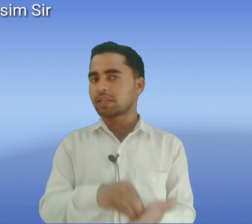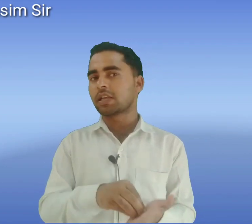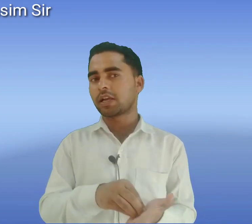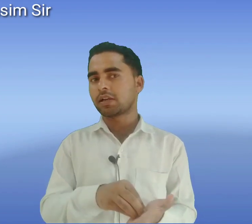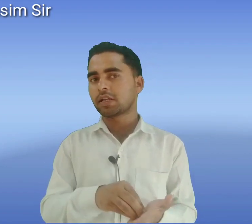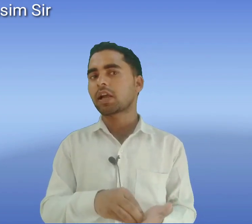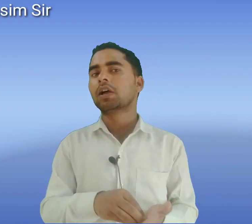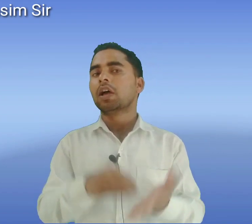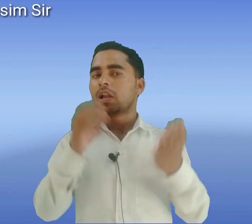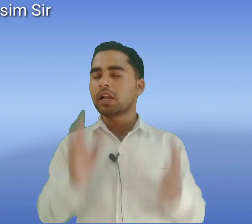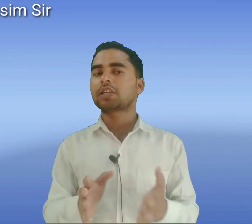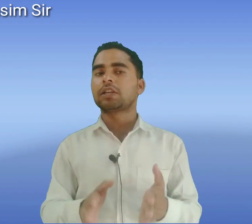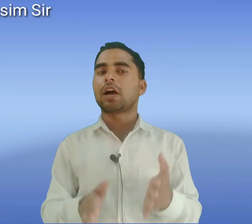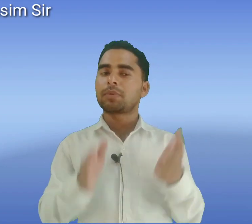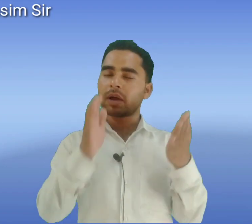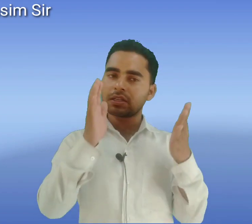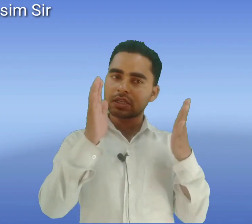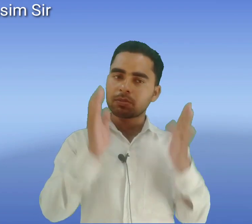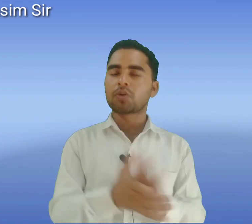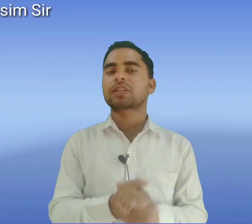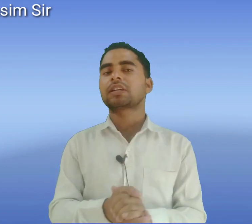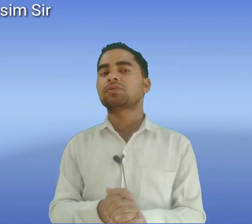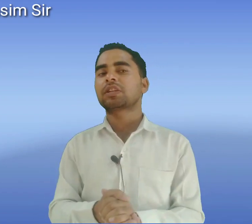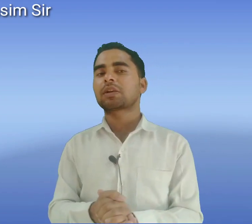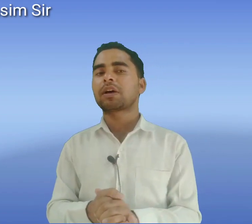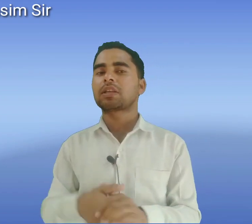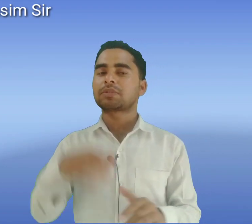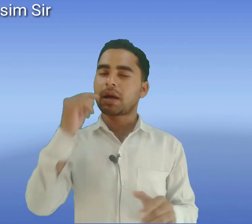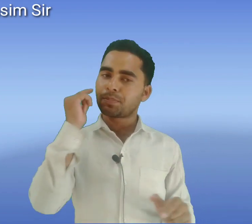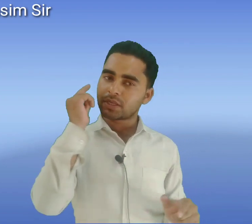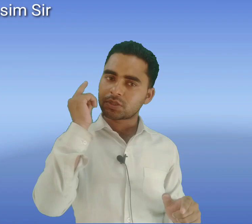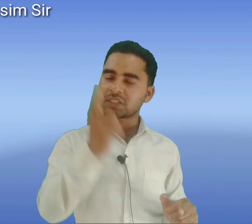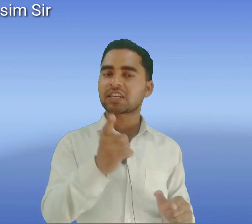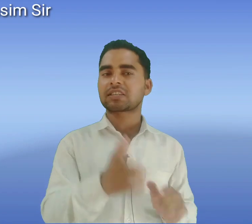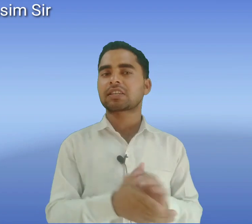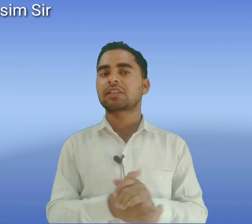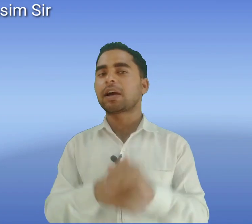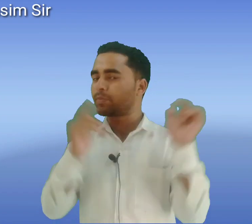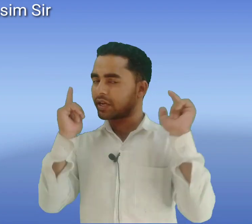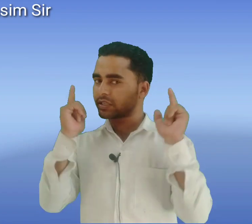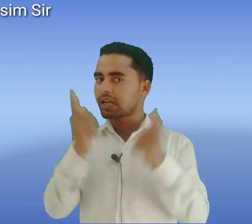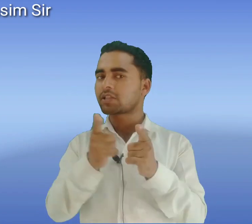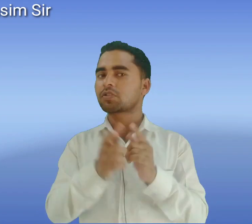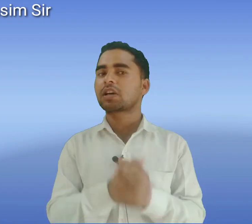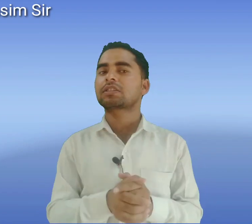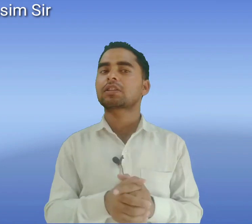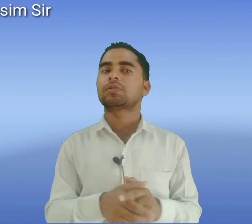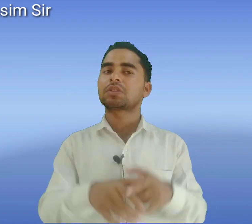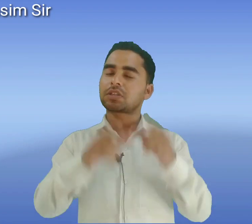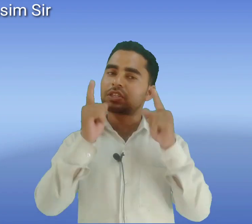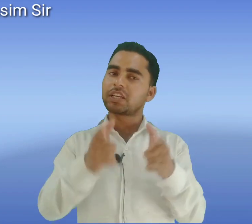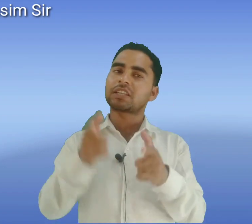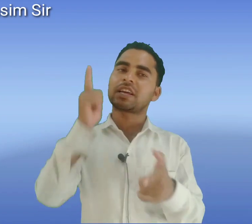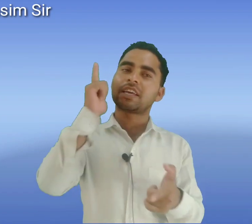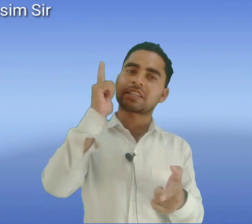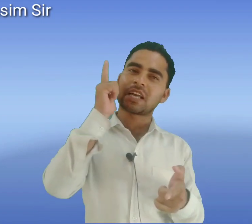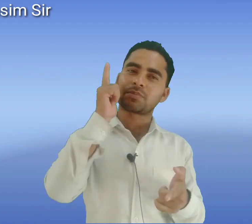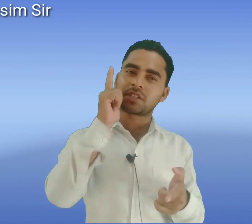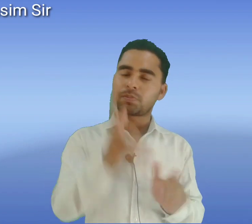नहीं है ठीक है लेकिन अभी मान लीजिए कि बहुत सारे ट्विटर के माध्यम से आप भी ट्वीट कर सकते हैं आप भी अगर चलाते हैं कर सकते हैं इसके ठीक है चाय एग्जाम